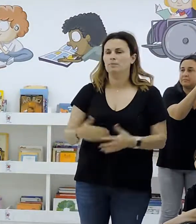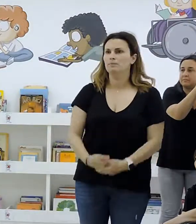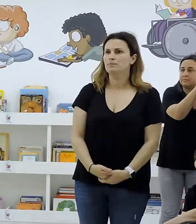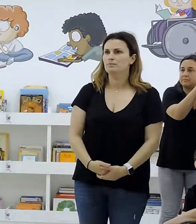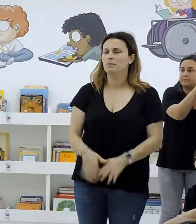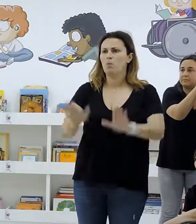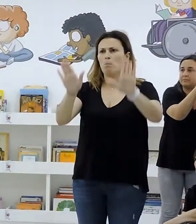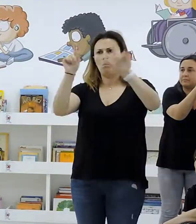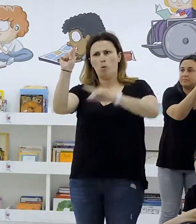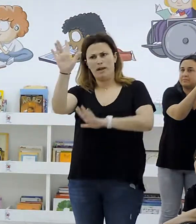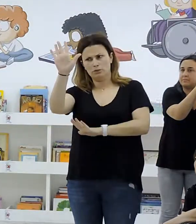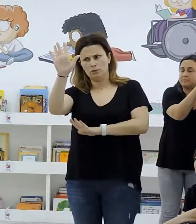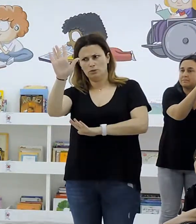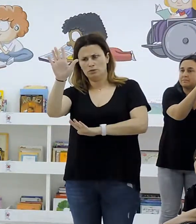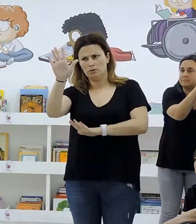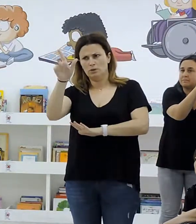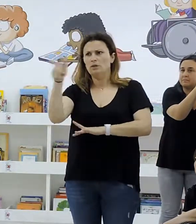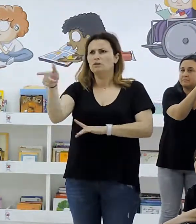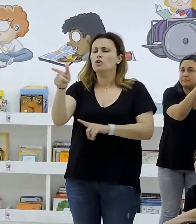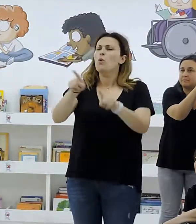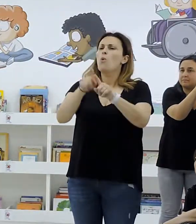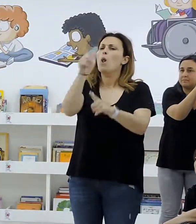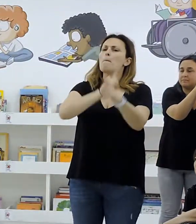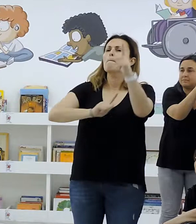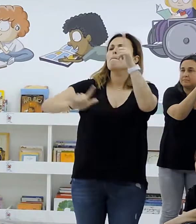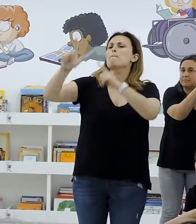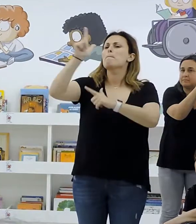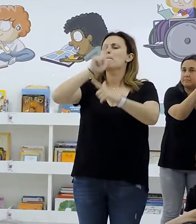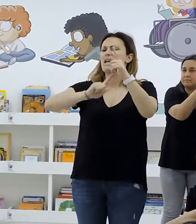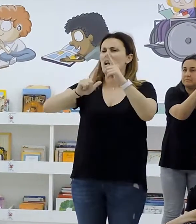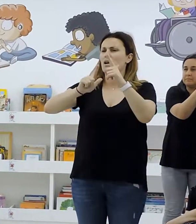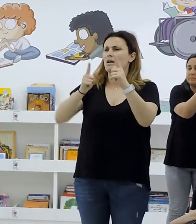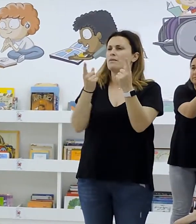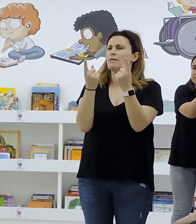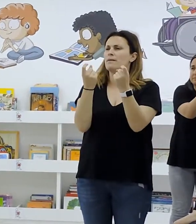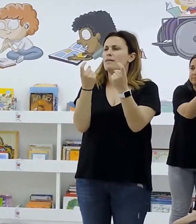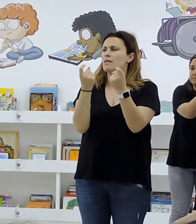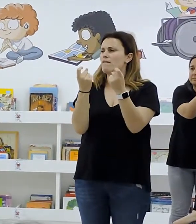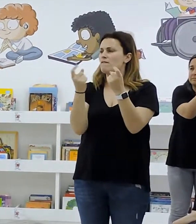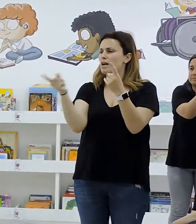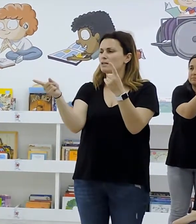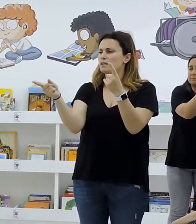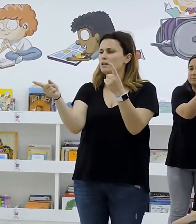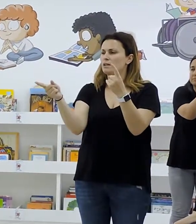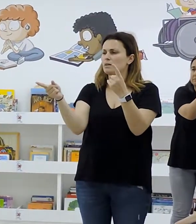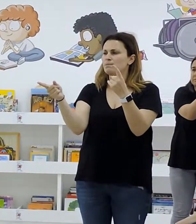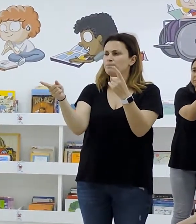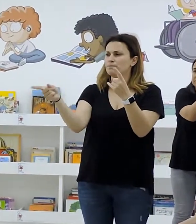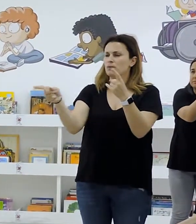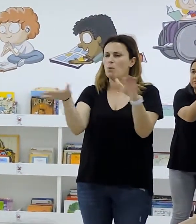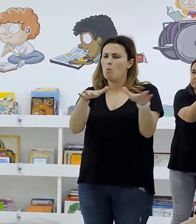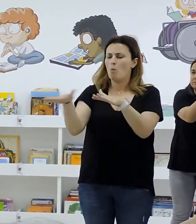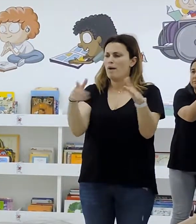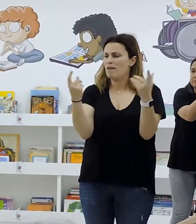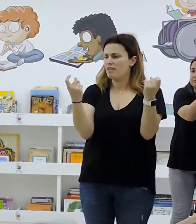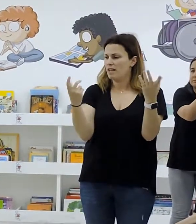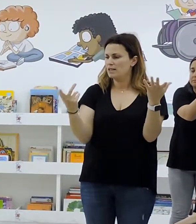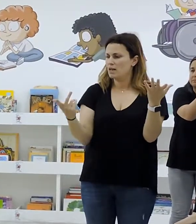espacio-tiempo. Pero un momento, esto es un viaje en el espacio. Para completar el viaje en el tiempo hay que mover este bucle tal que